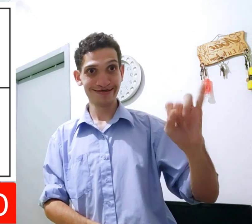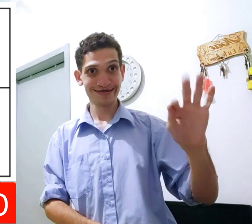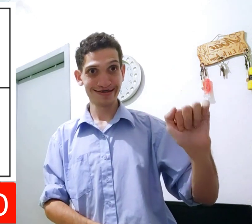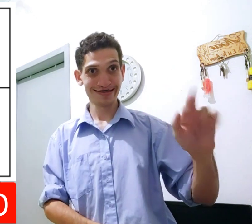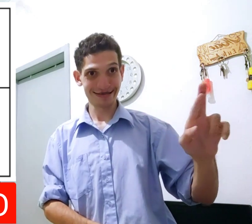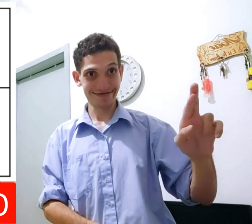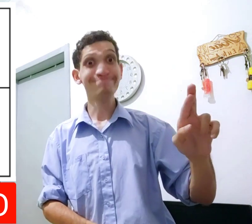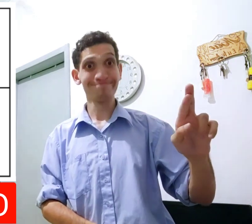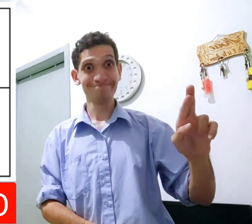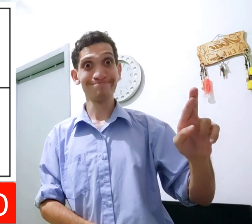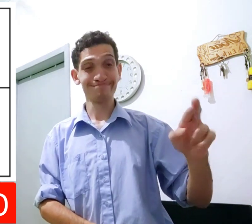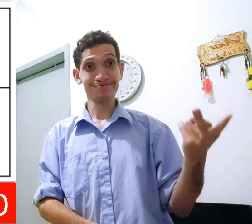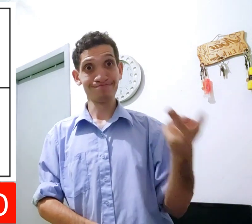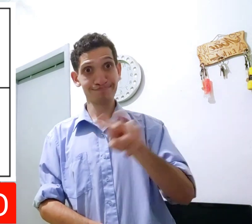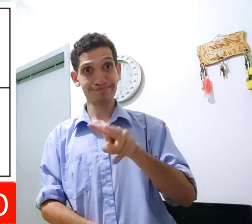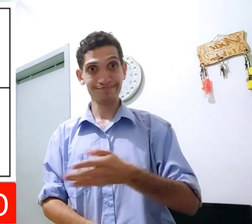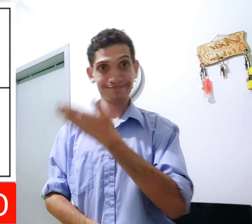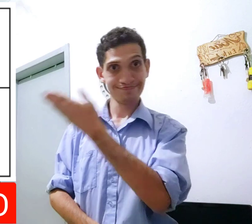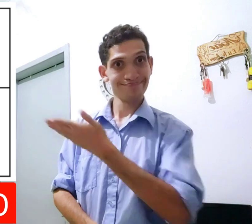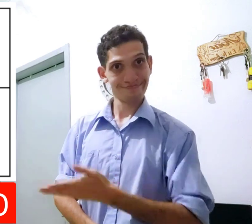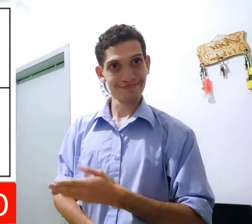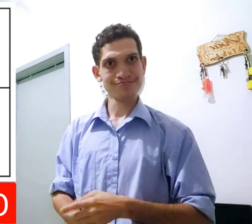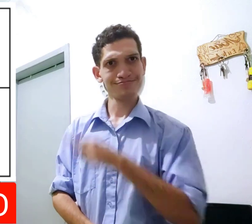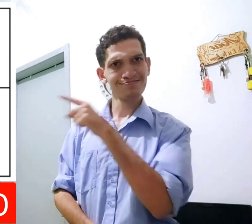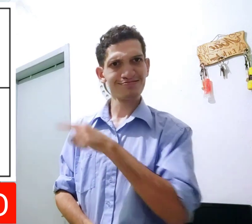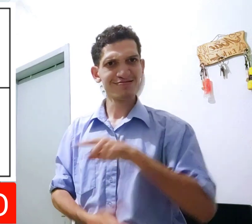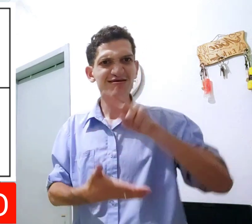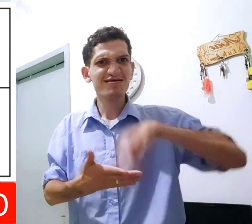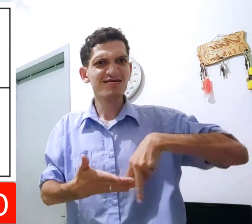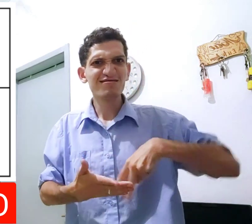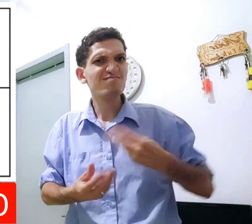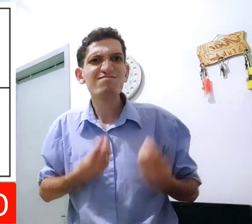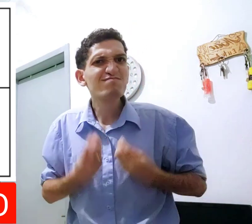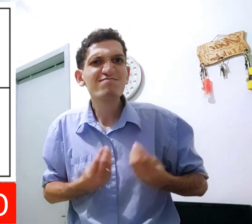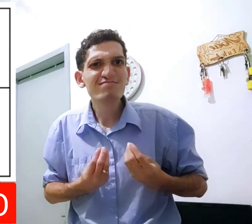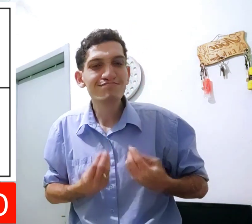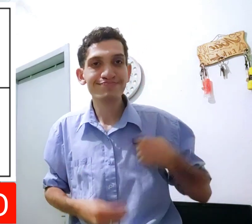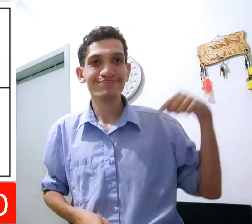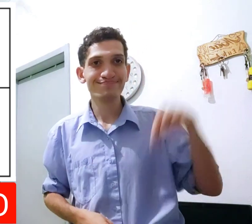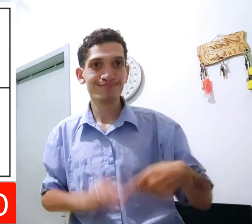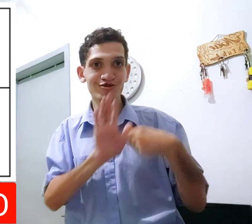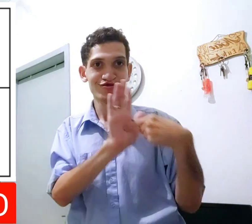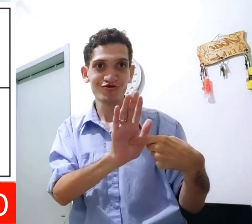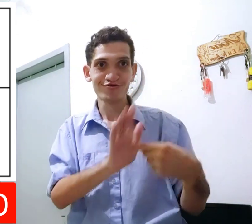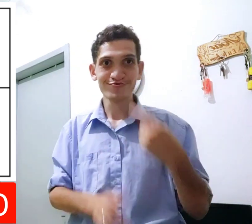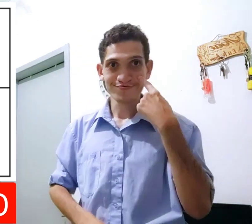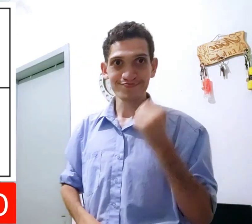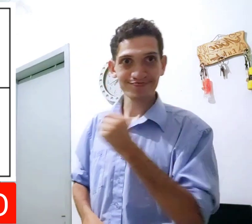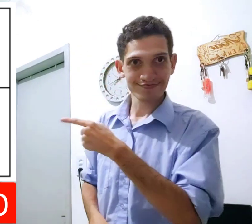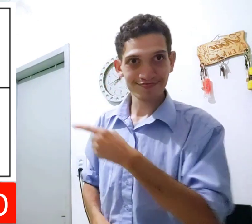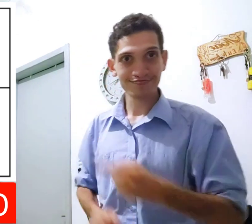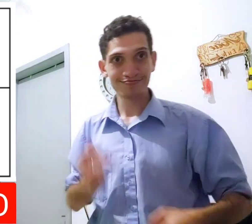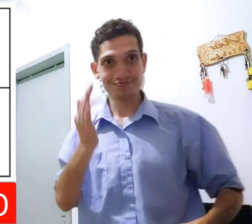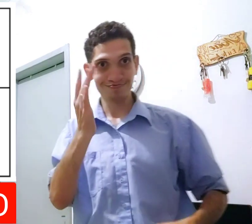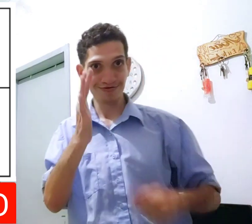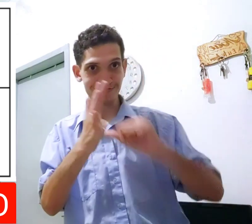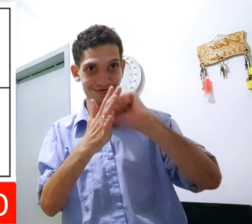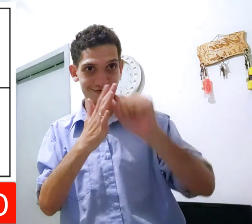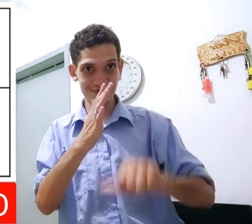Segunda, depositar. E essa é tradução. Neon. Eu vou tentar te mostrar. Olha bem.